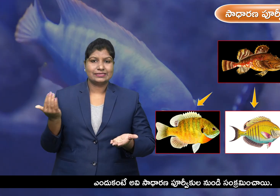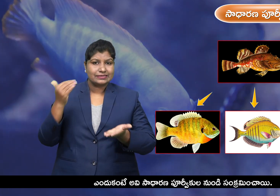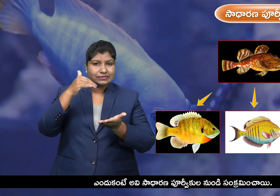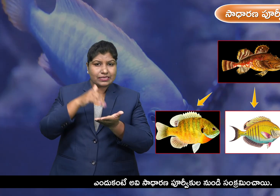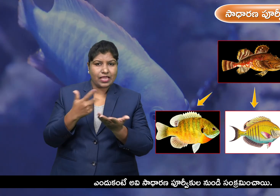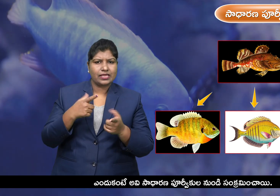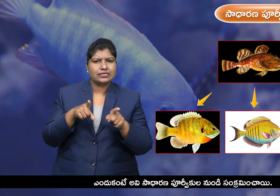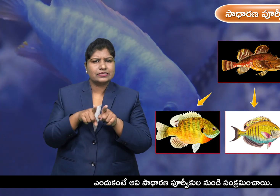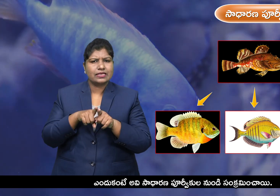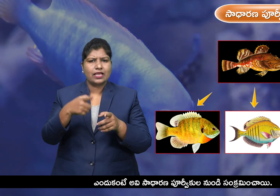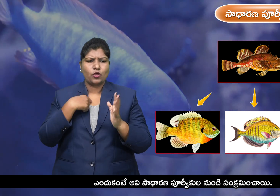సంక్రమించాయి.